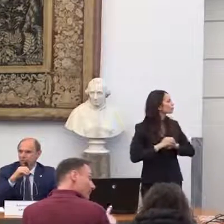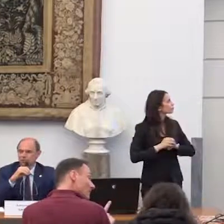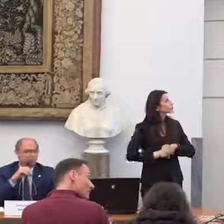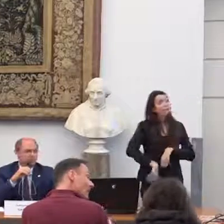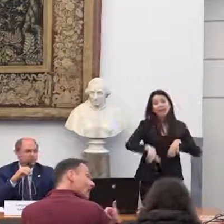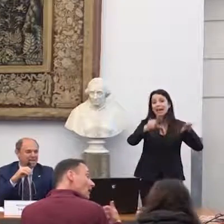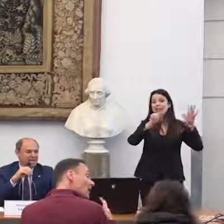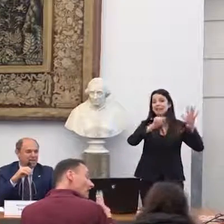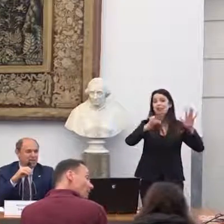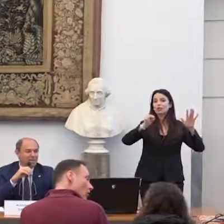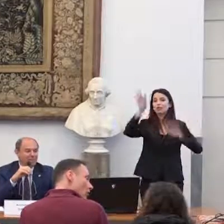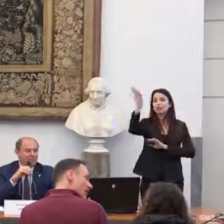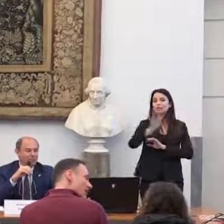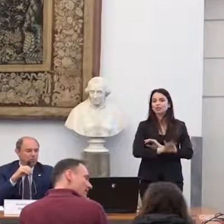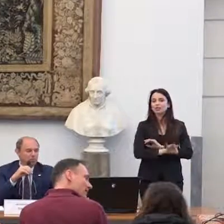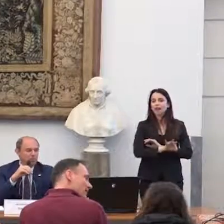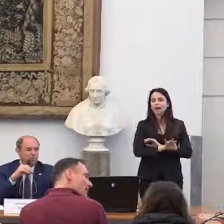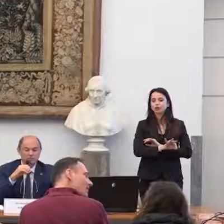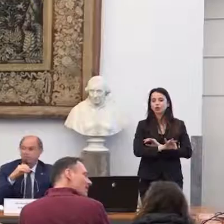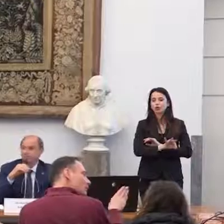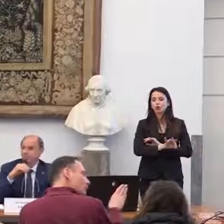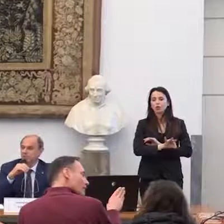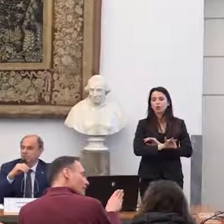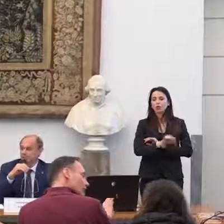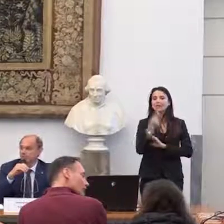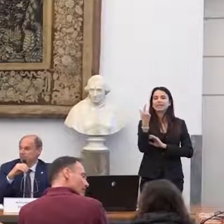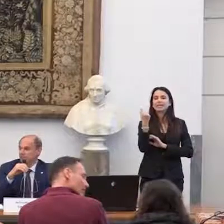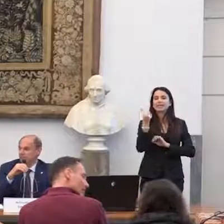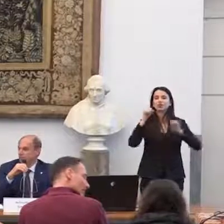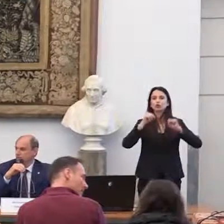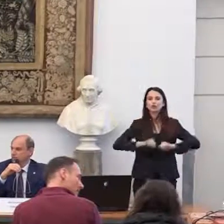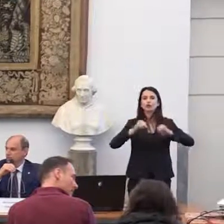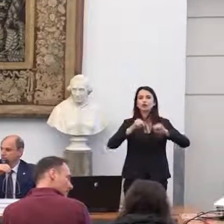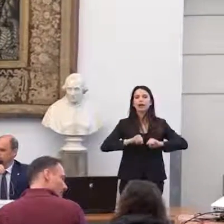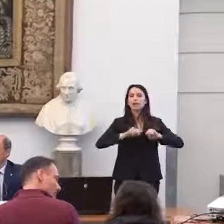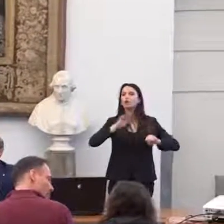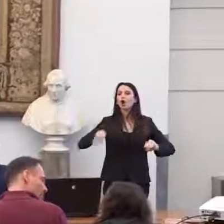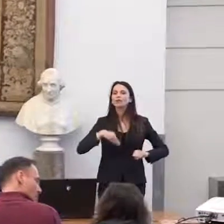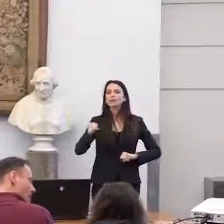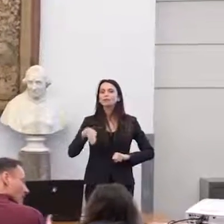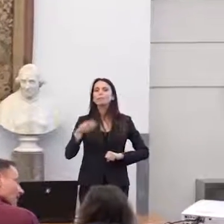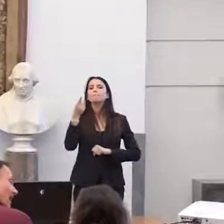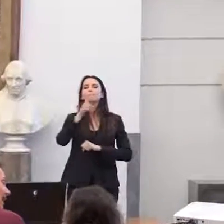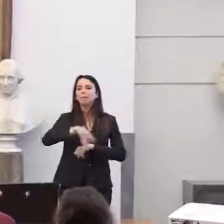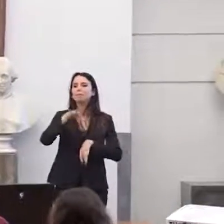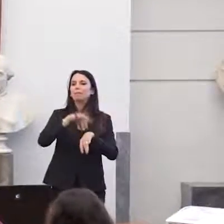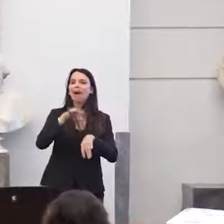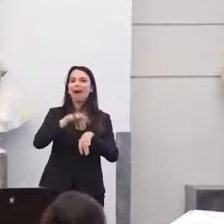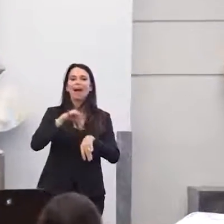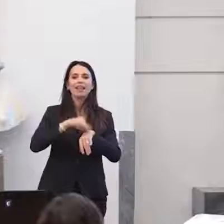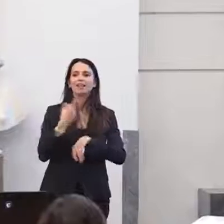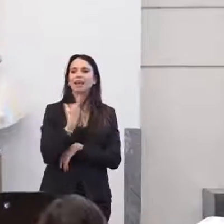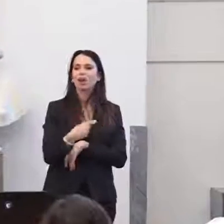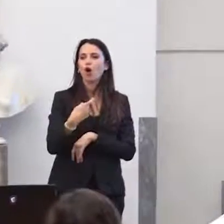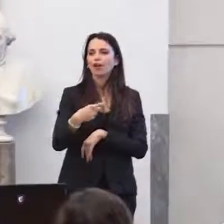70-80% delle risorse mondiali in qualche modo investito per le malattie croniche. Sono delle cifre